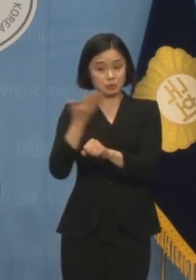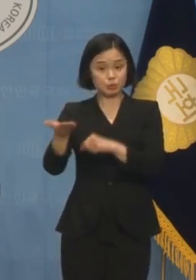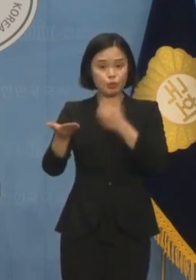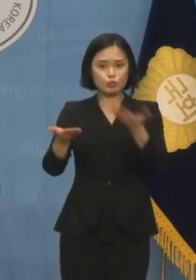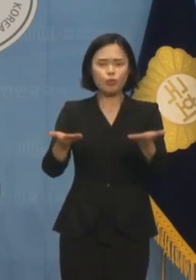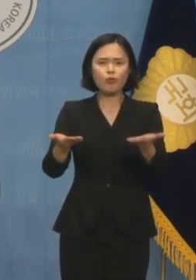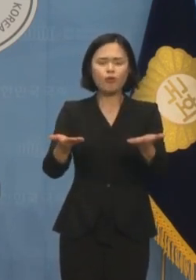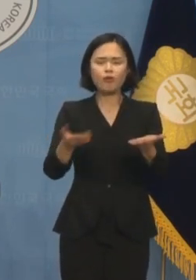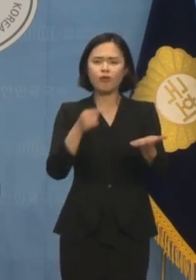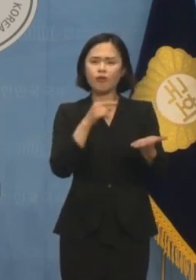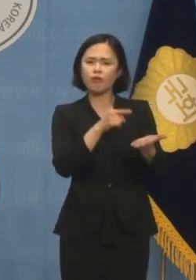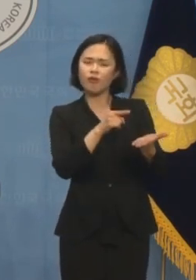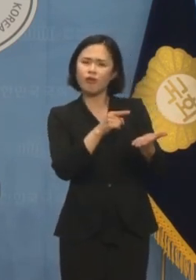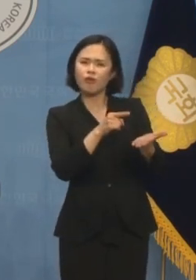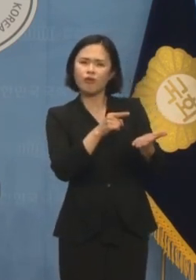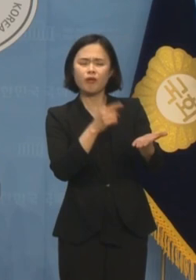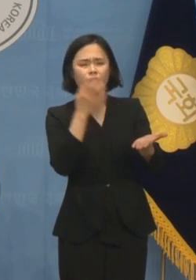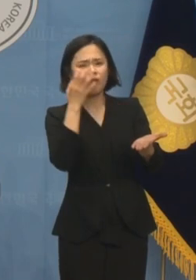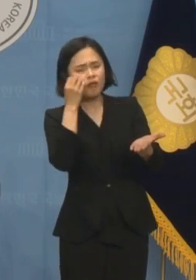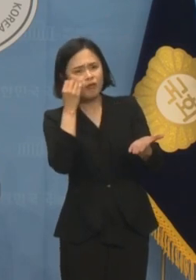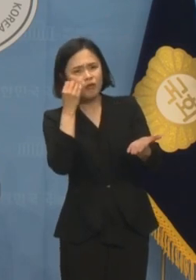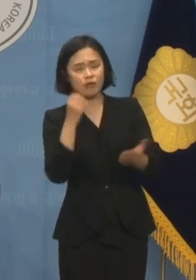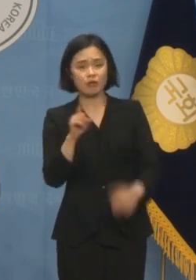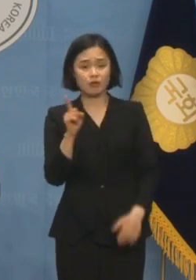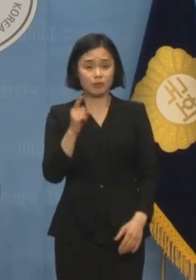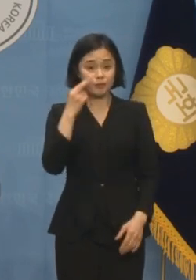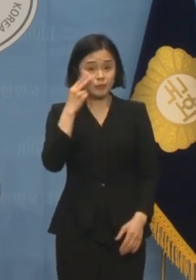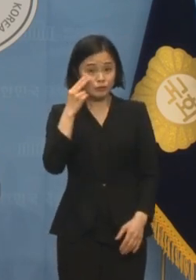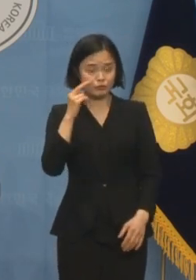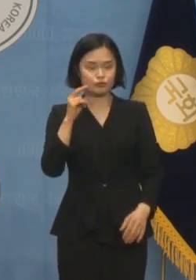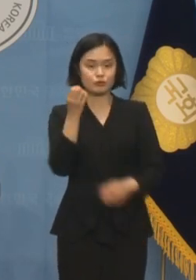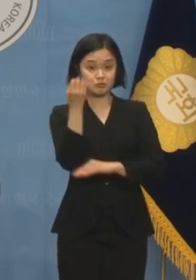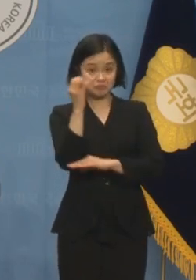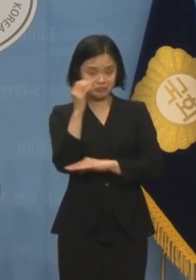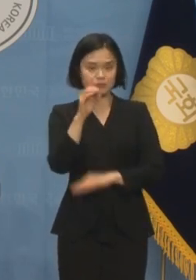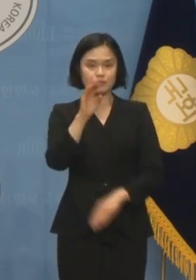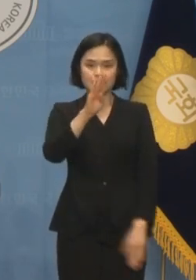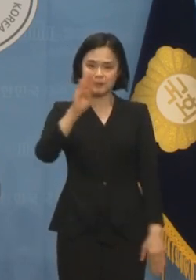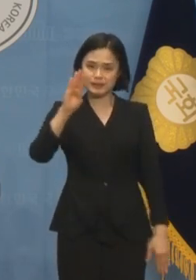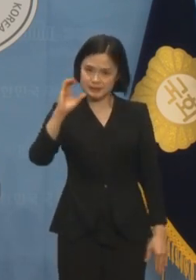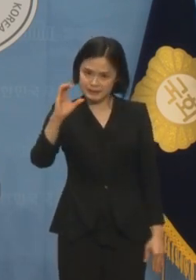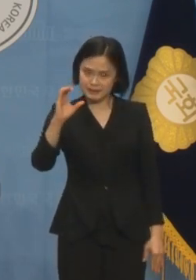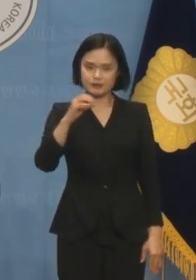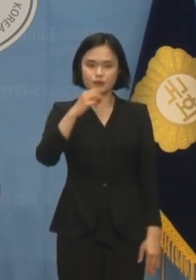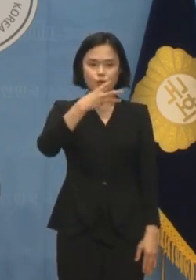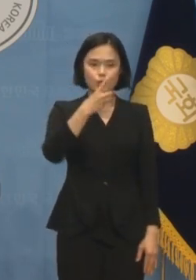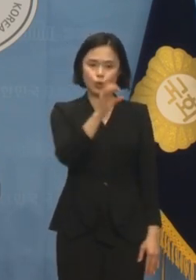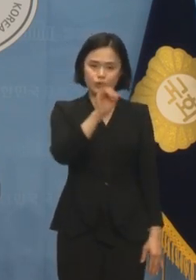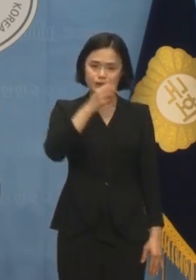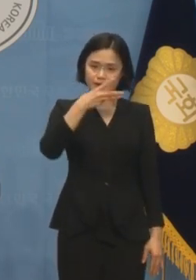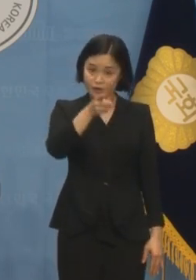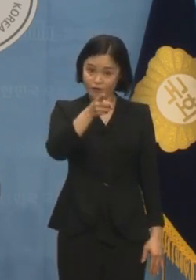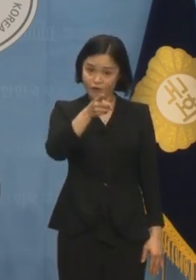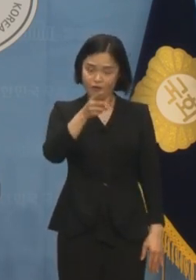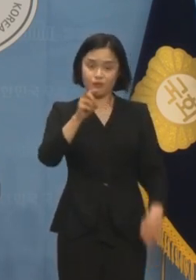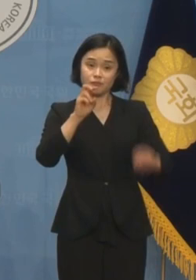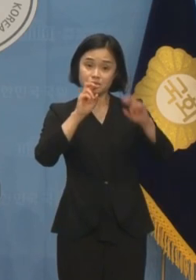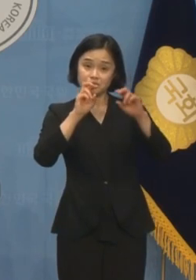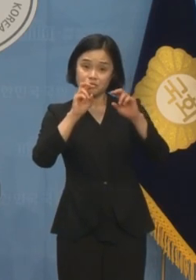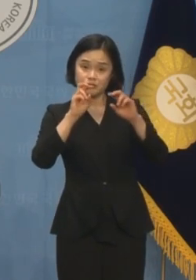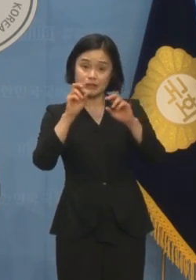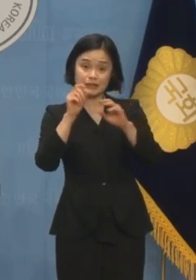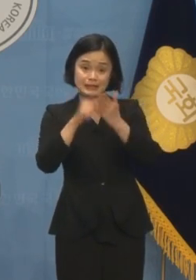기자는 로이터, AFP, 니케이, BBC 소속이었습니다. 외신들에도 질문